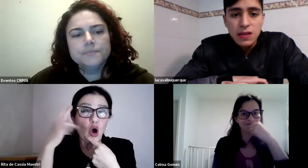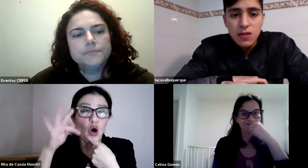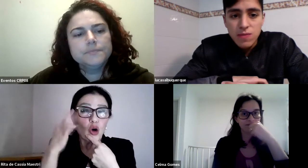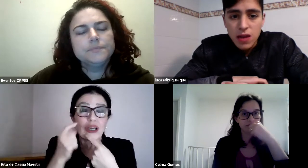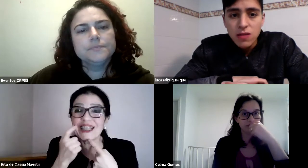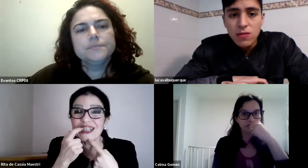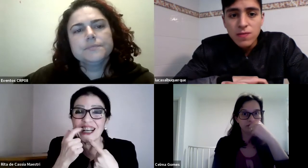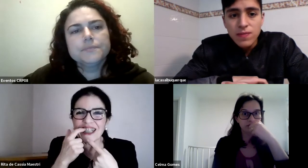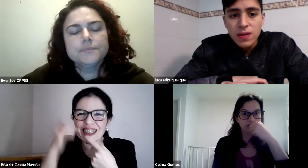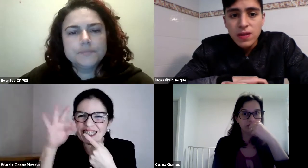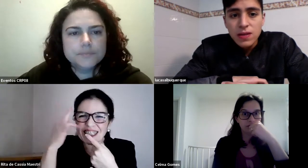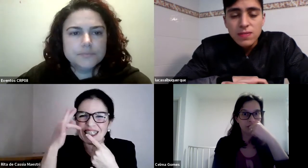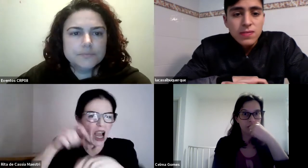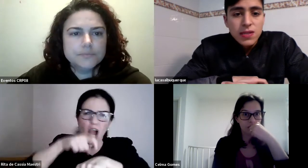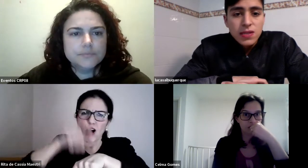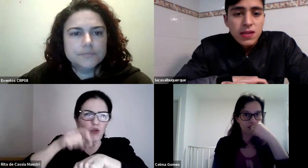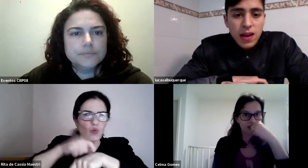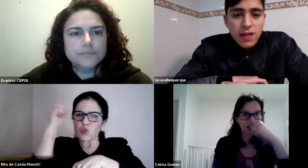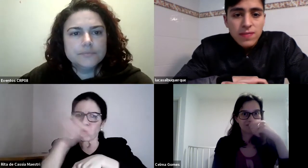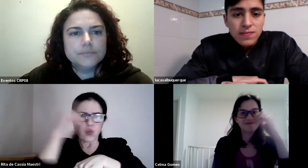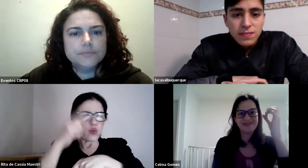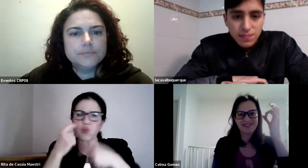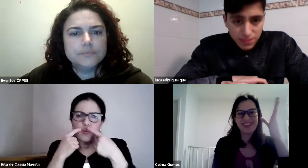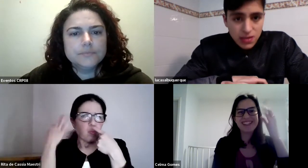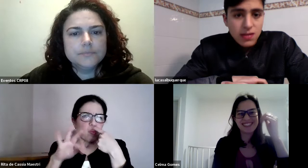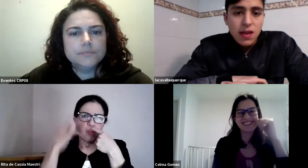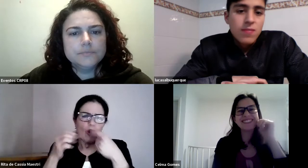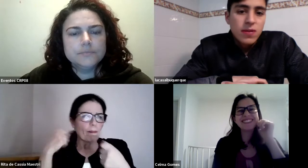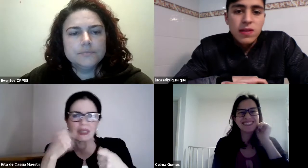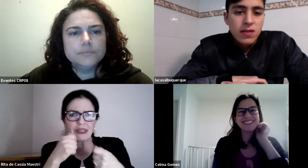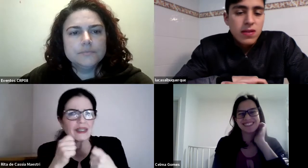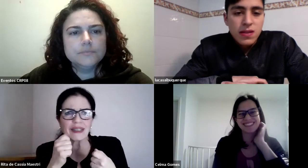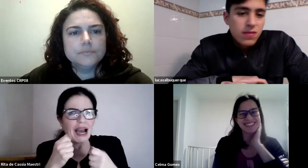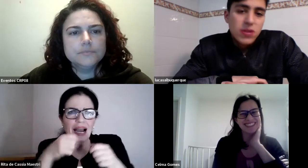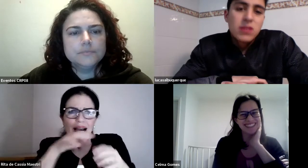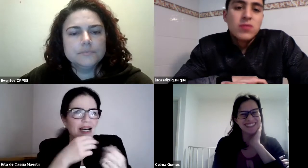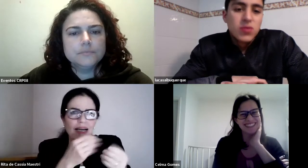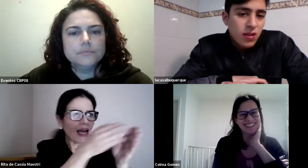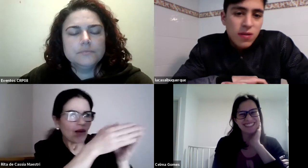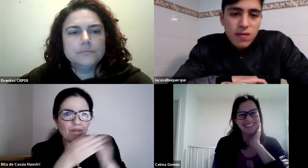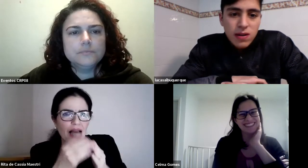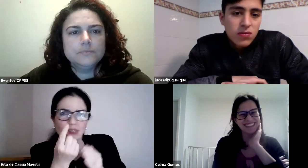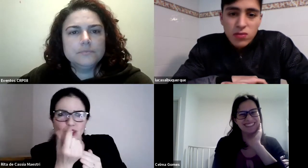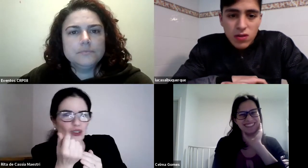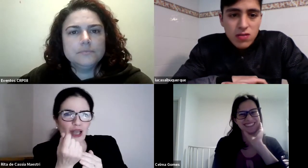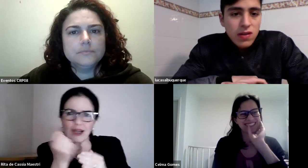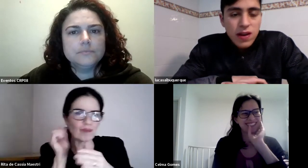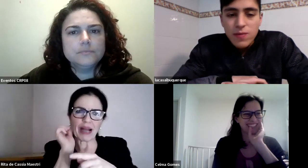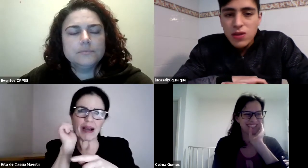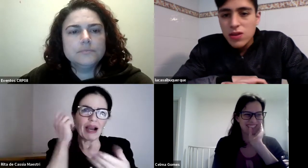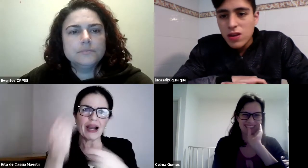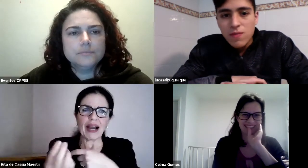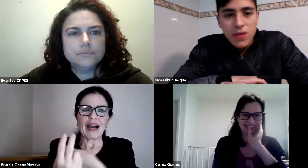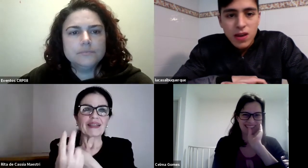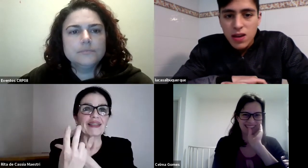esse atendimento, né? Se tem problema, por exemplo, o surdo tem um problema odontológico, ele vai